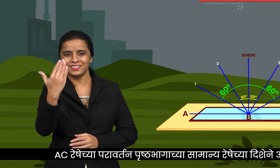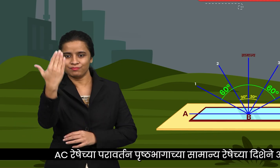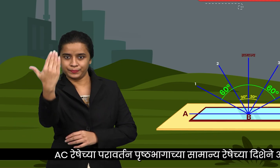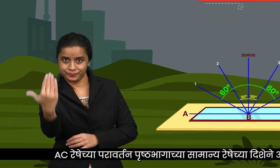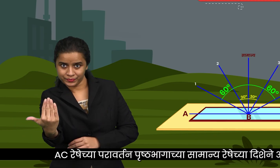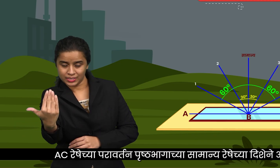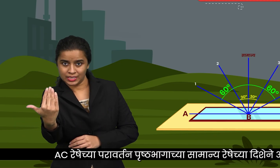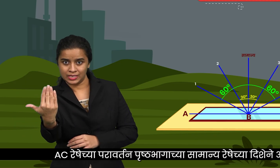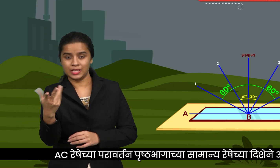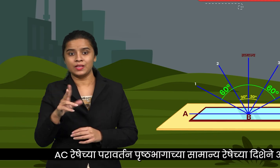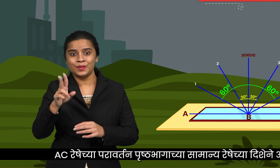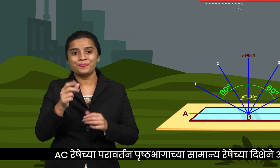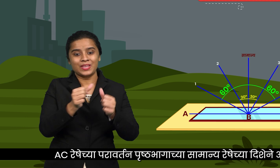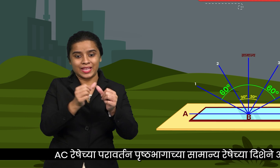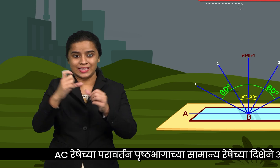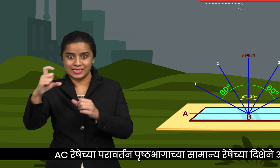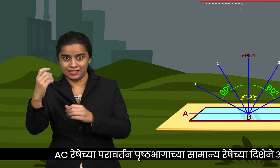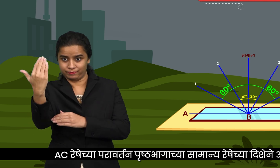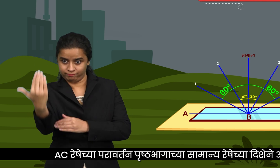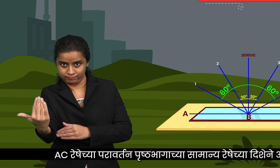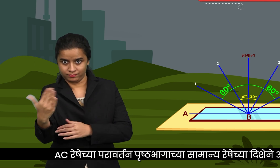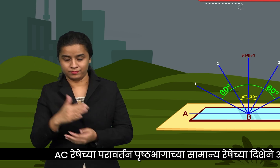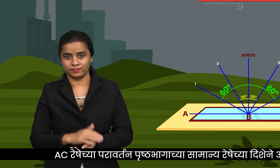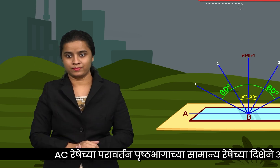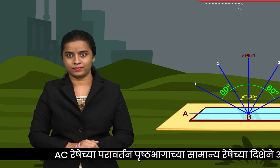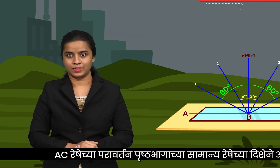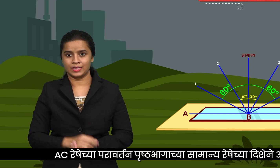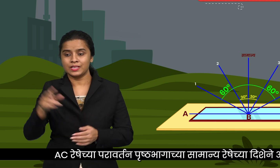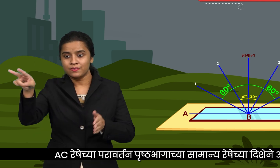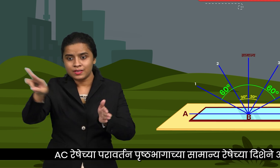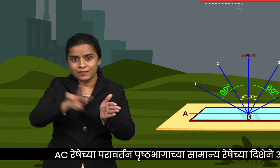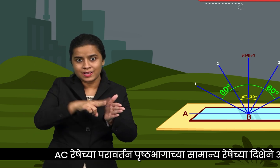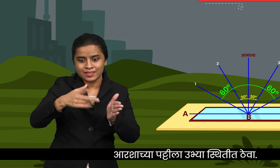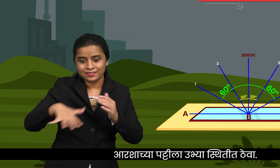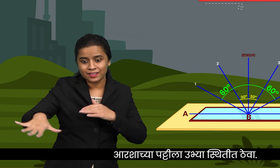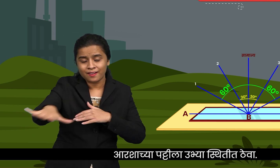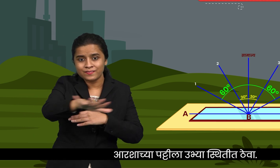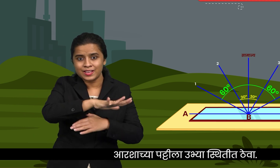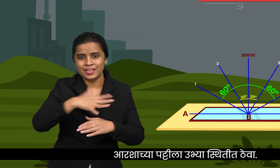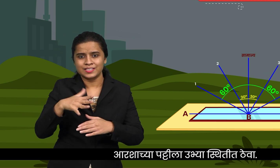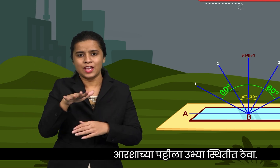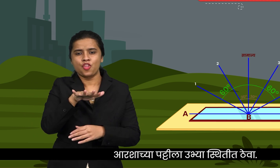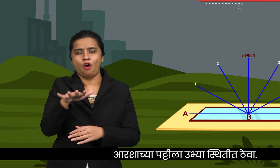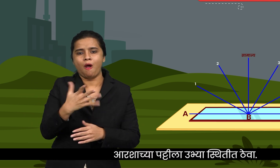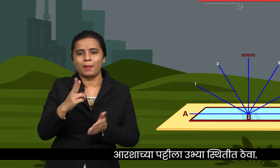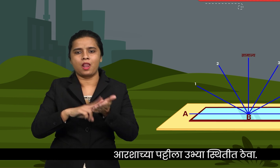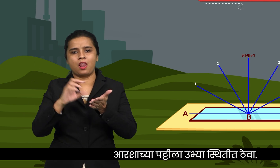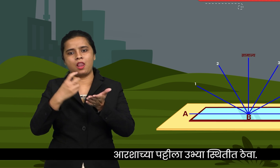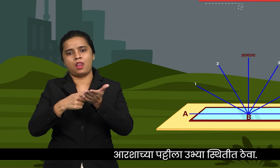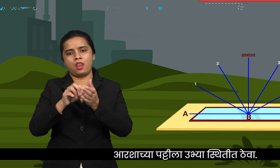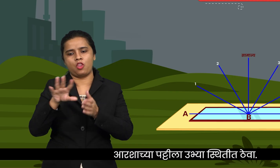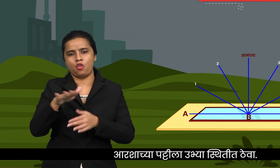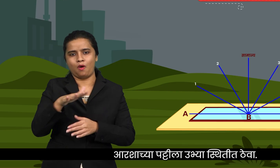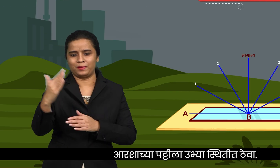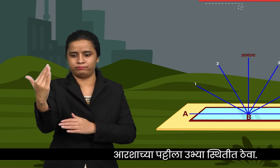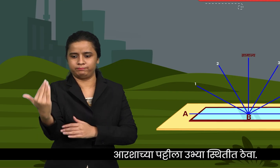AC रेषाच्या परिवर्तन पृष्ठभागाच्या सामान्य रेषेच्या दिशेने असलेल्या आरशाच्या पट्टीला